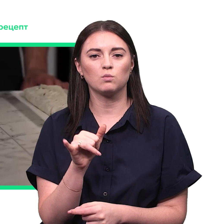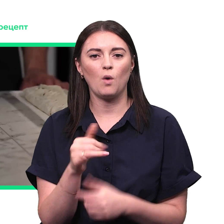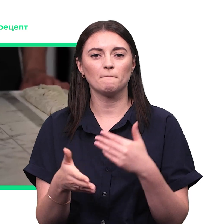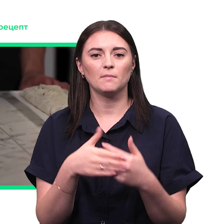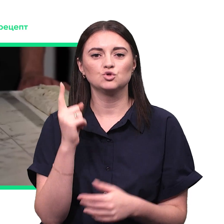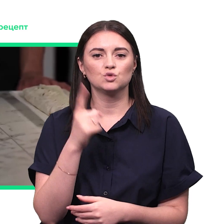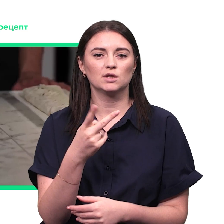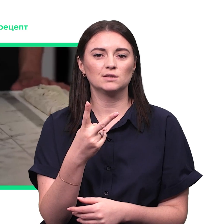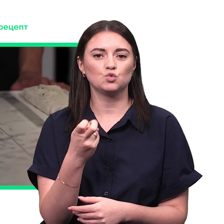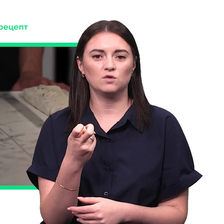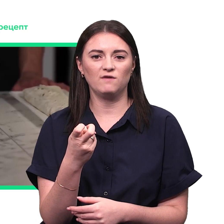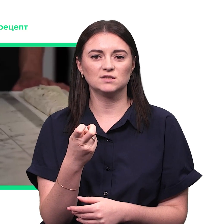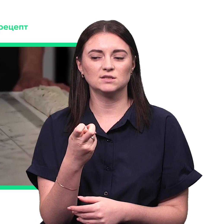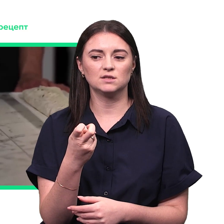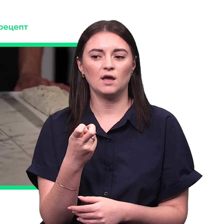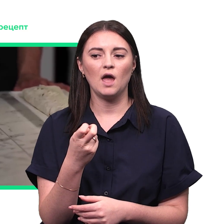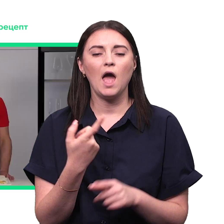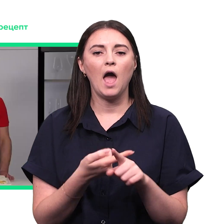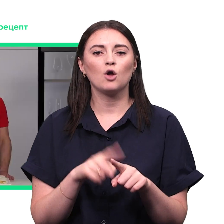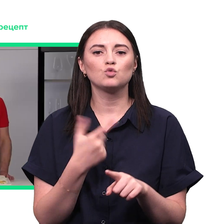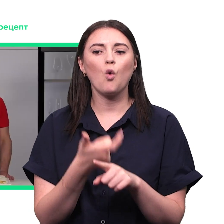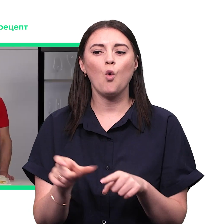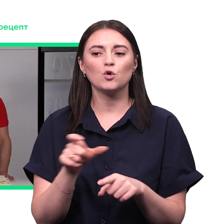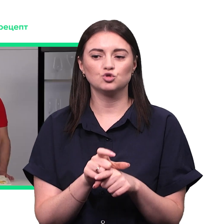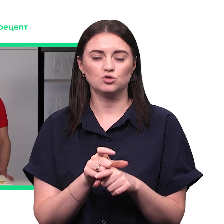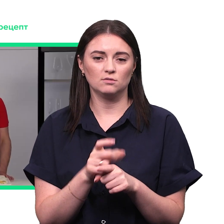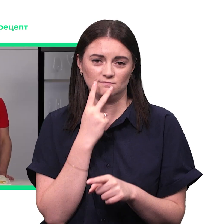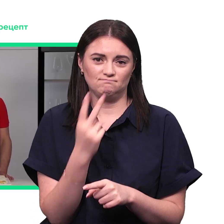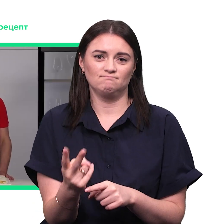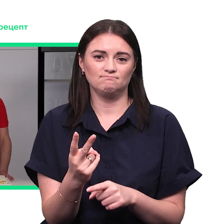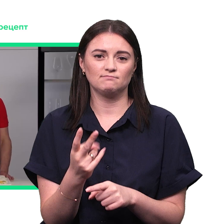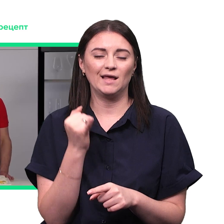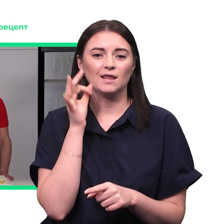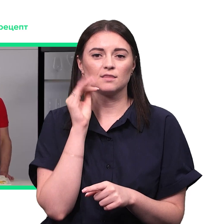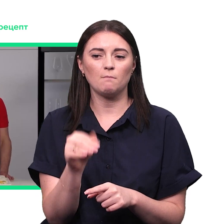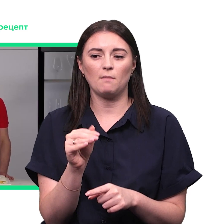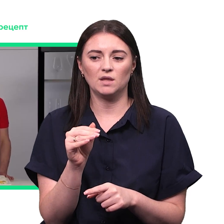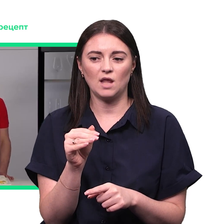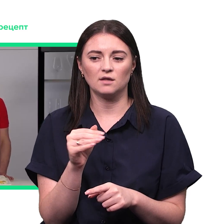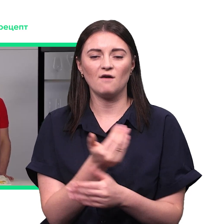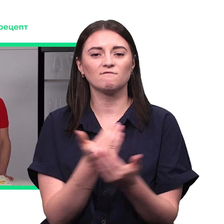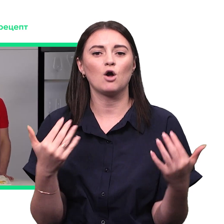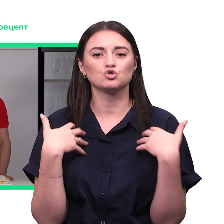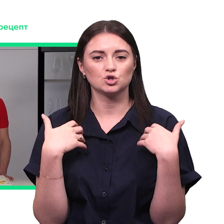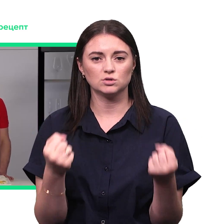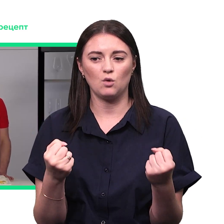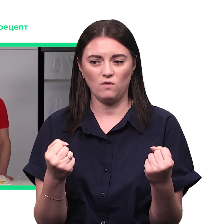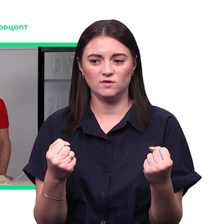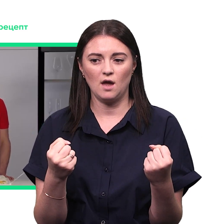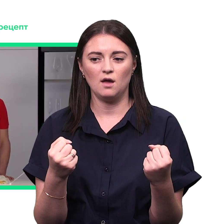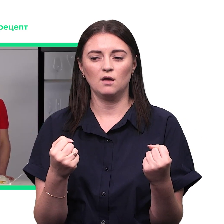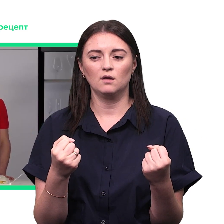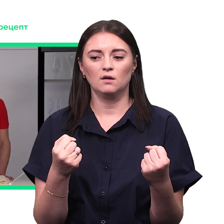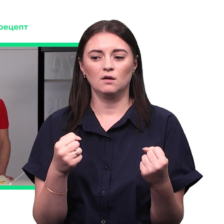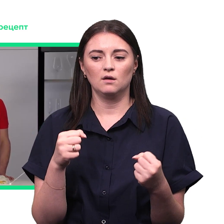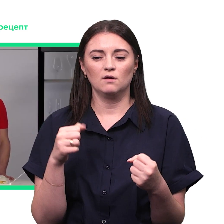почти 1200. Думаю, что это очень наглядно. И напоминаю, ваше здоровье пойдет